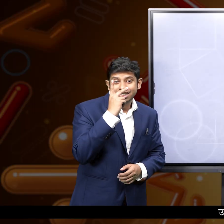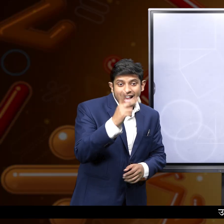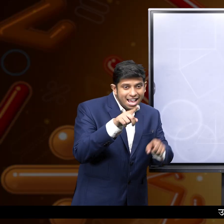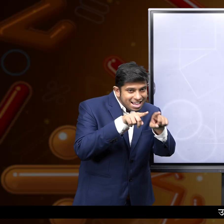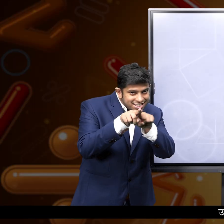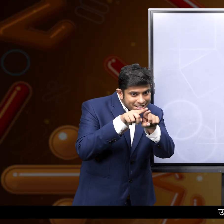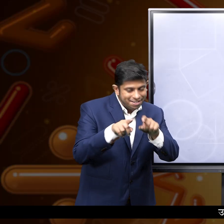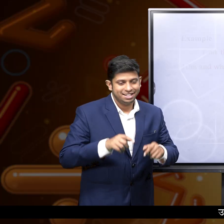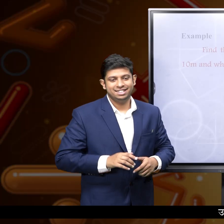उदाहरण.